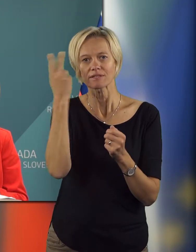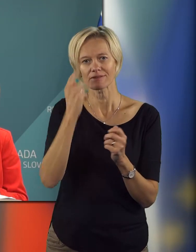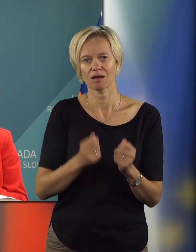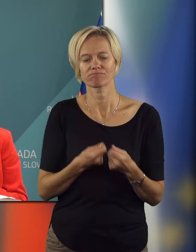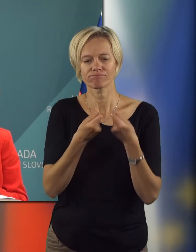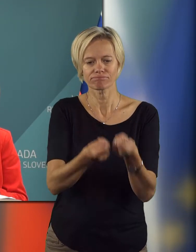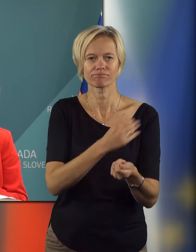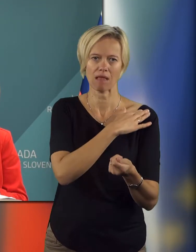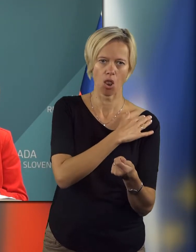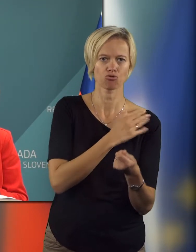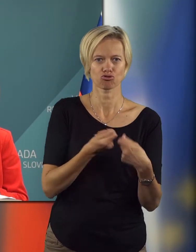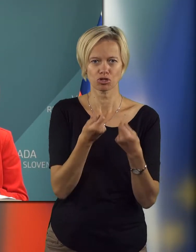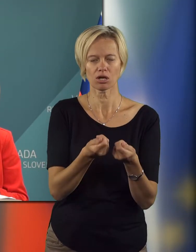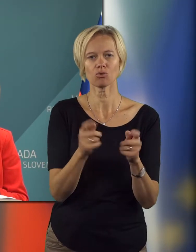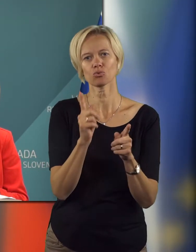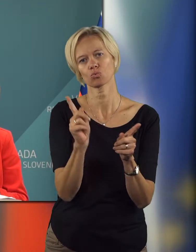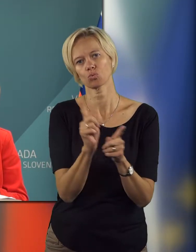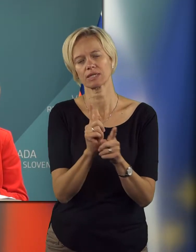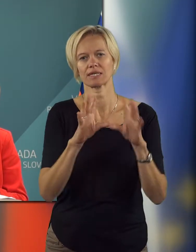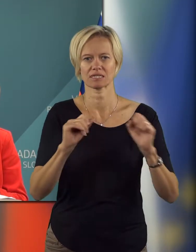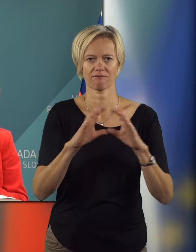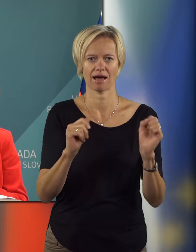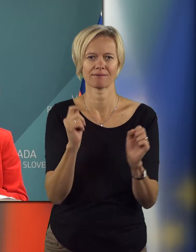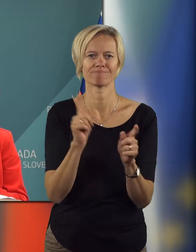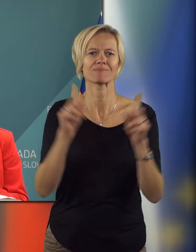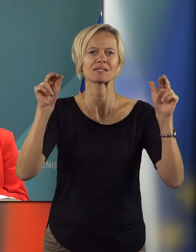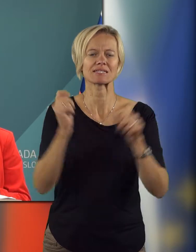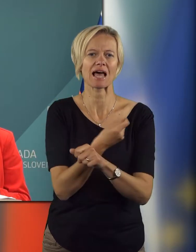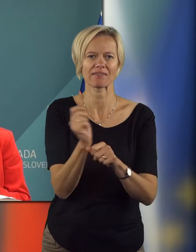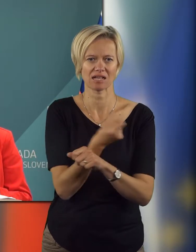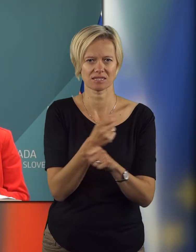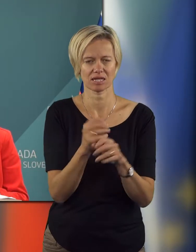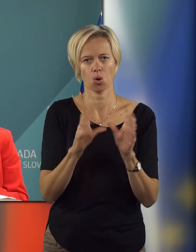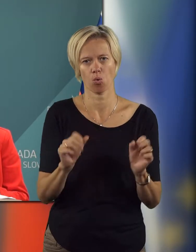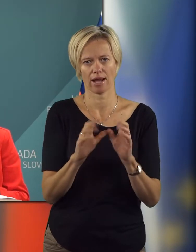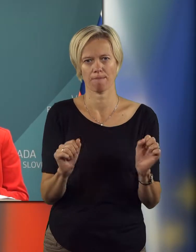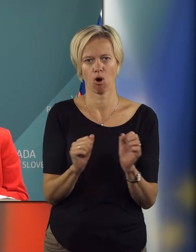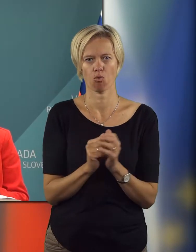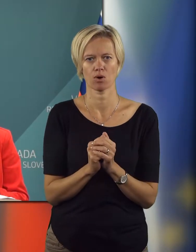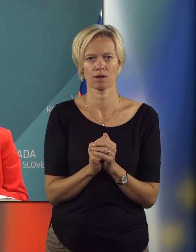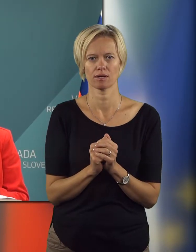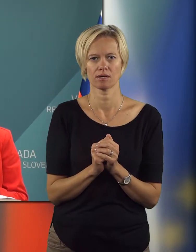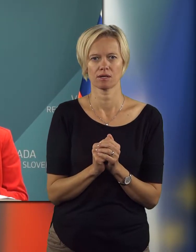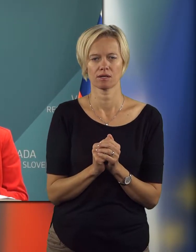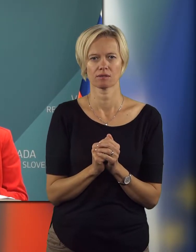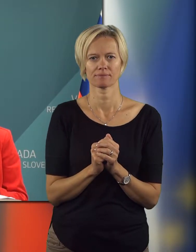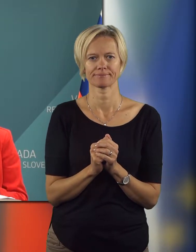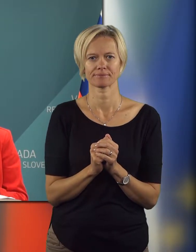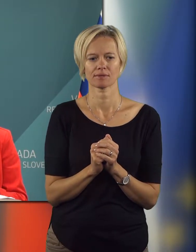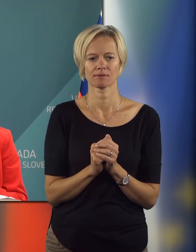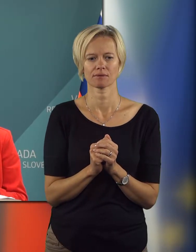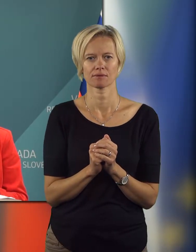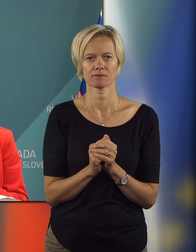seveda naložilo s tem tudi izvajanje sanacijskih ukrepov.